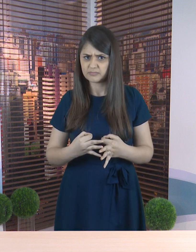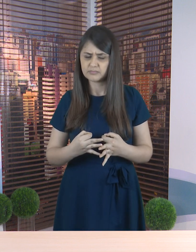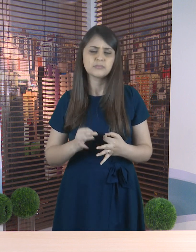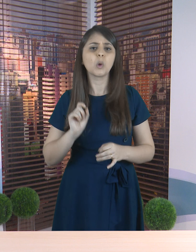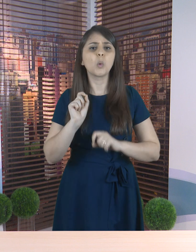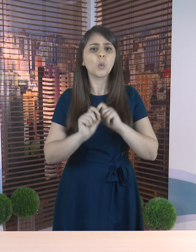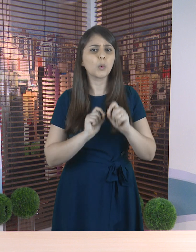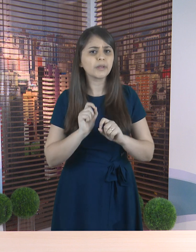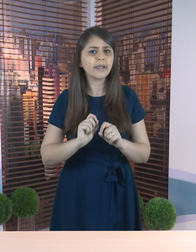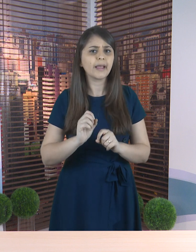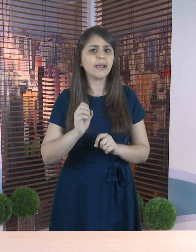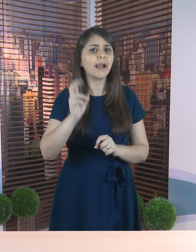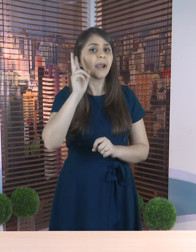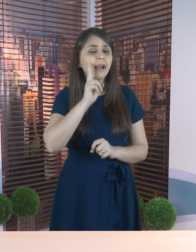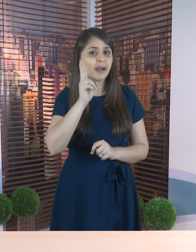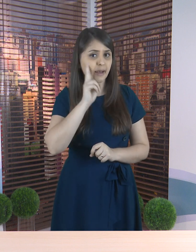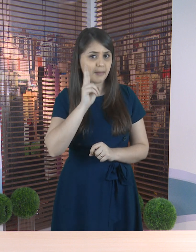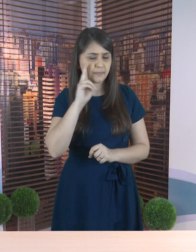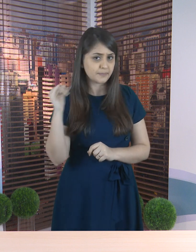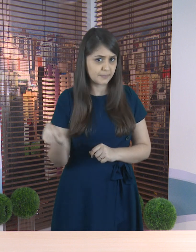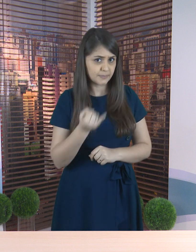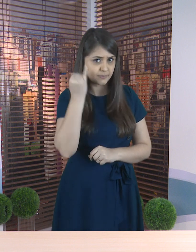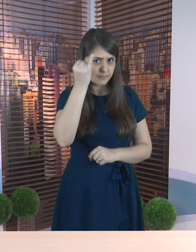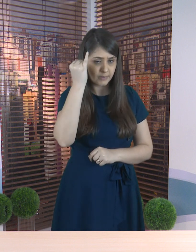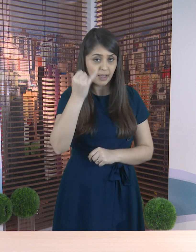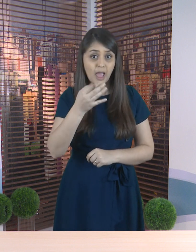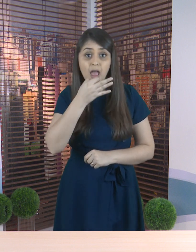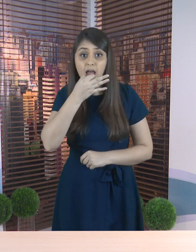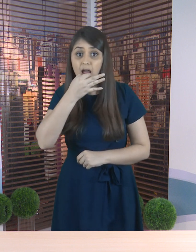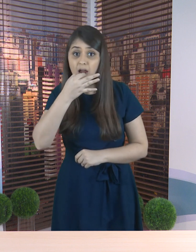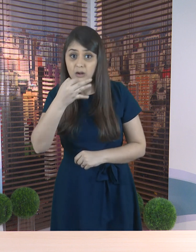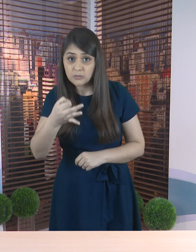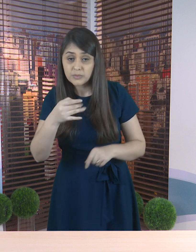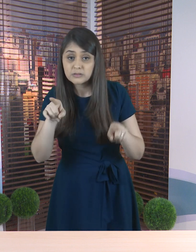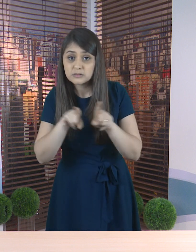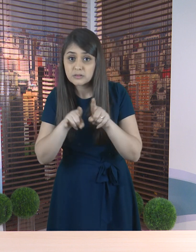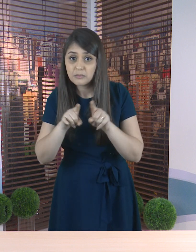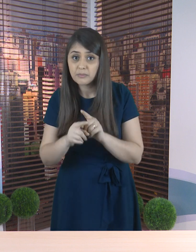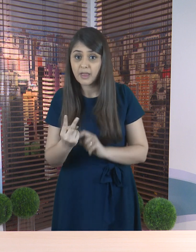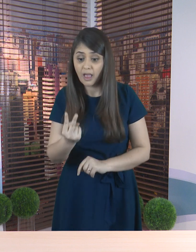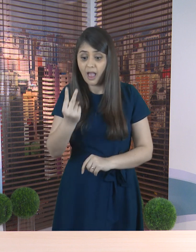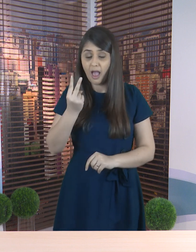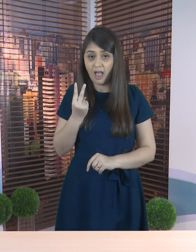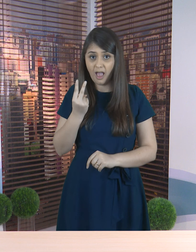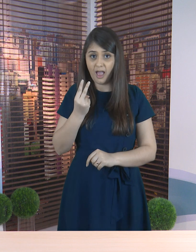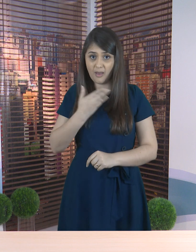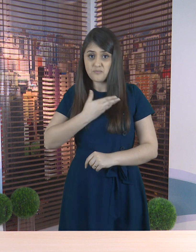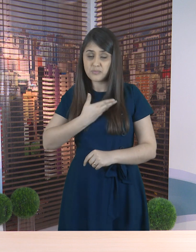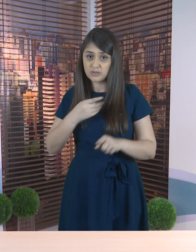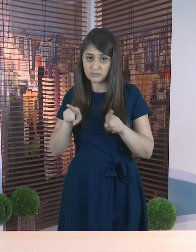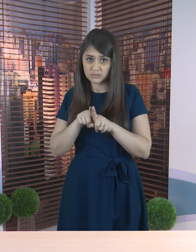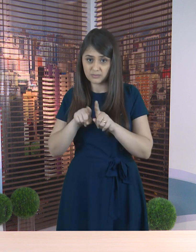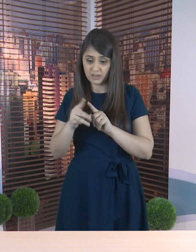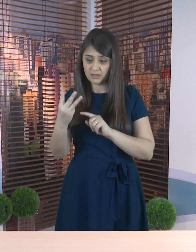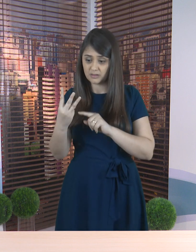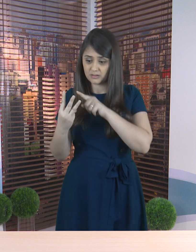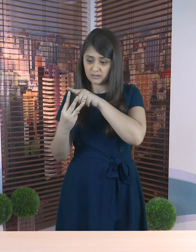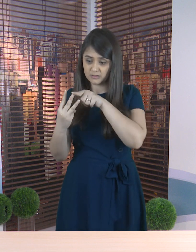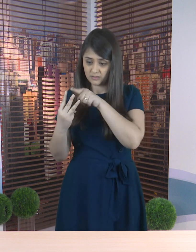e Bildade. Na literatura sapiencial, ou seja, nos livros de sabedoria da Bíblia, a